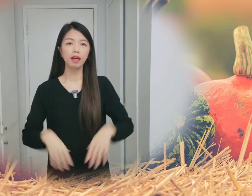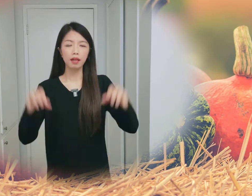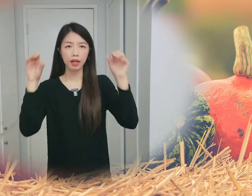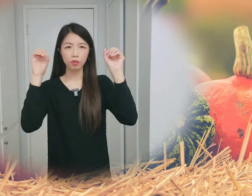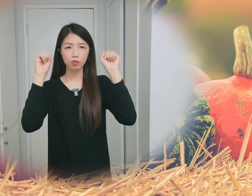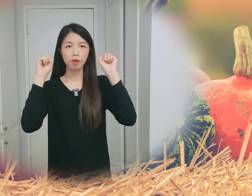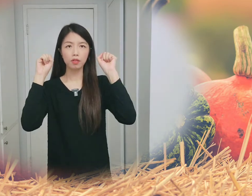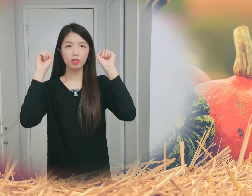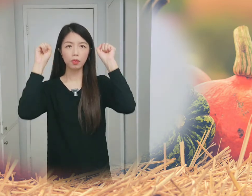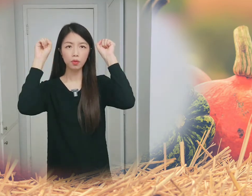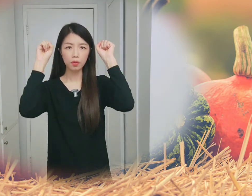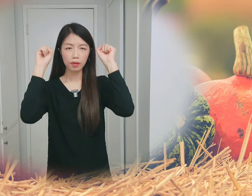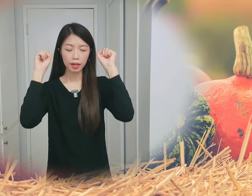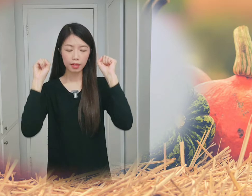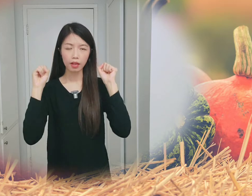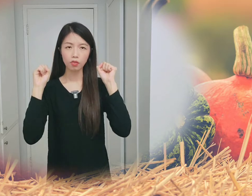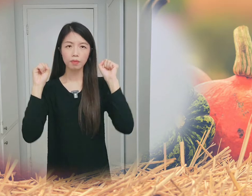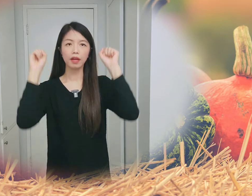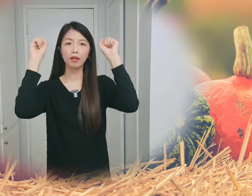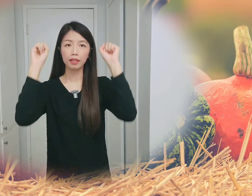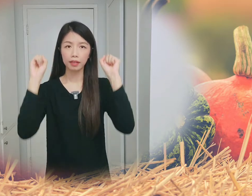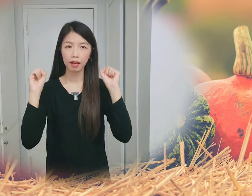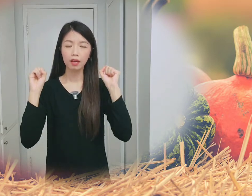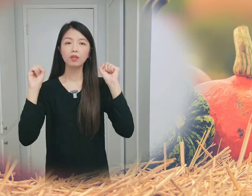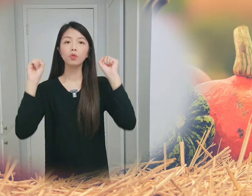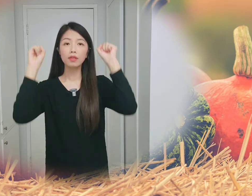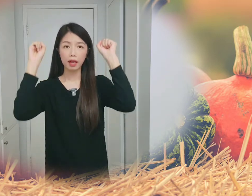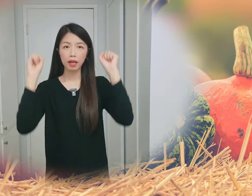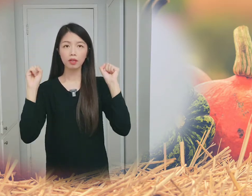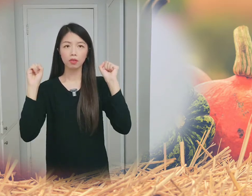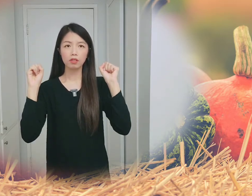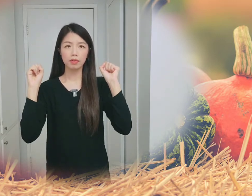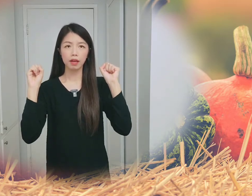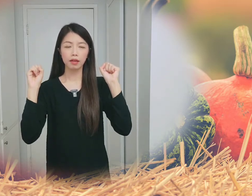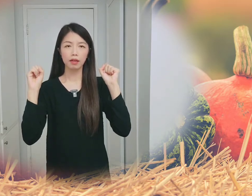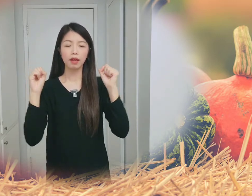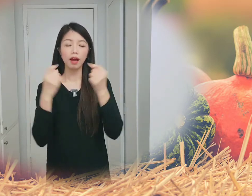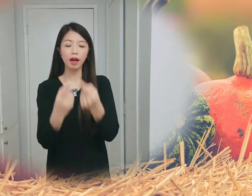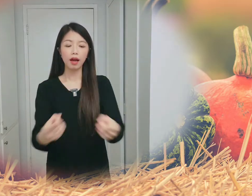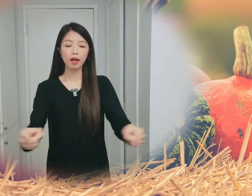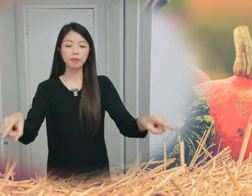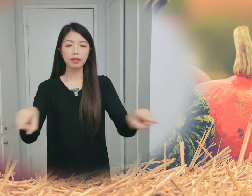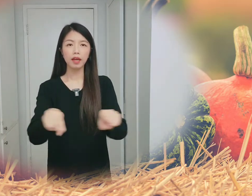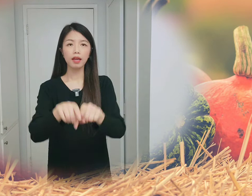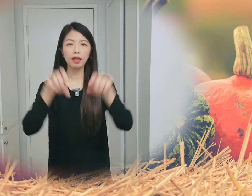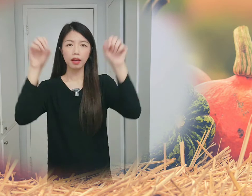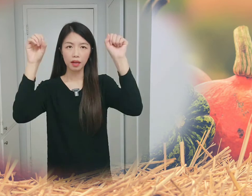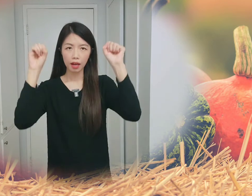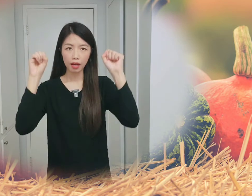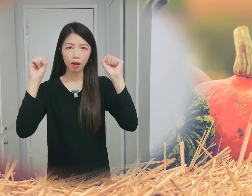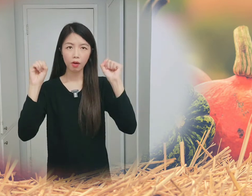있다는 양손 주먹을 쥐시고 살짝 내려주시면 돼요. 있다, 존재하다 이런 뜻입니다.